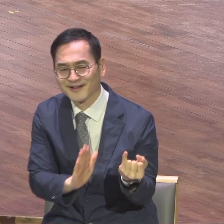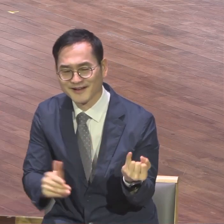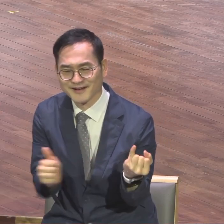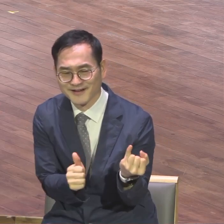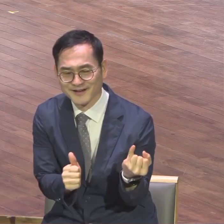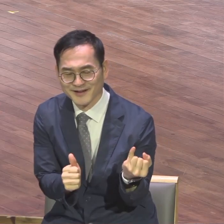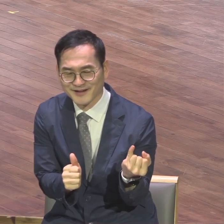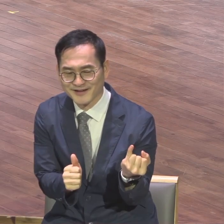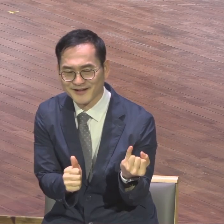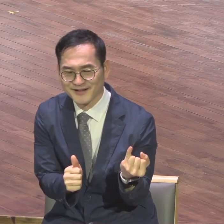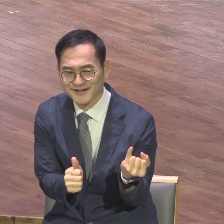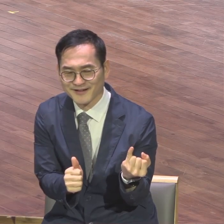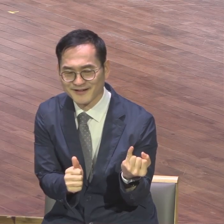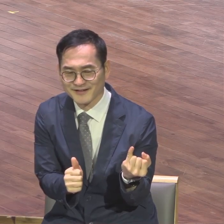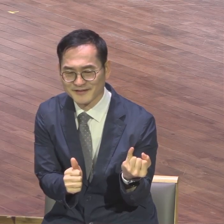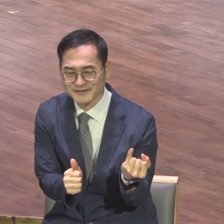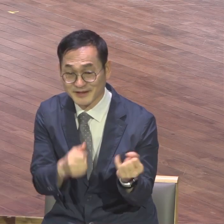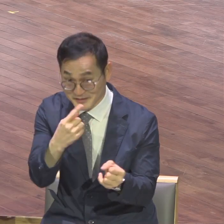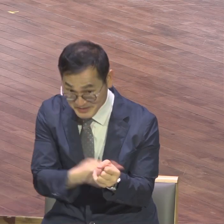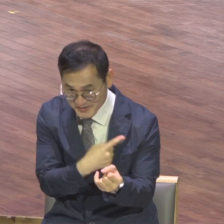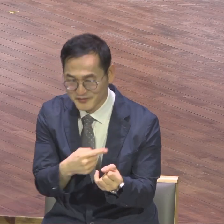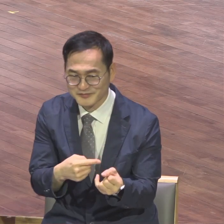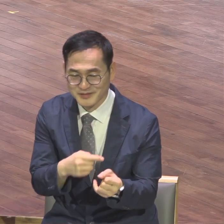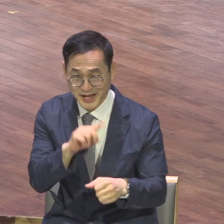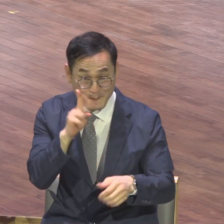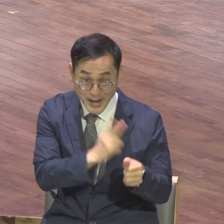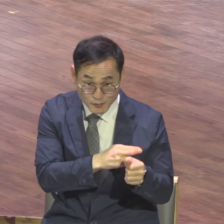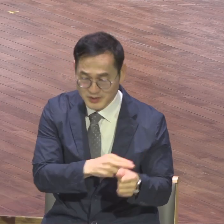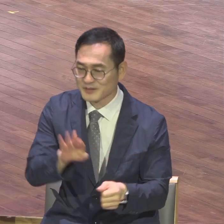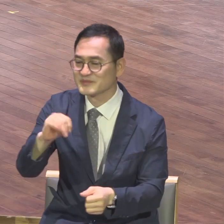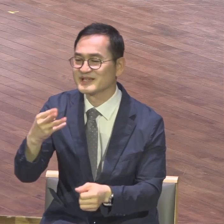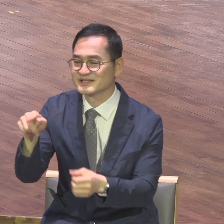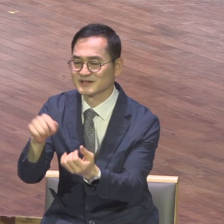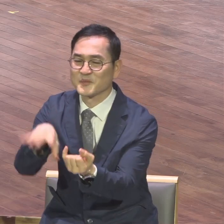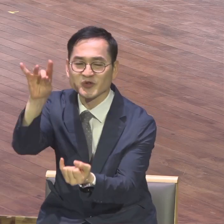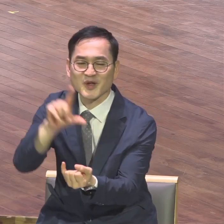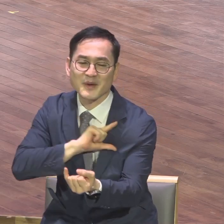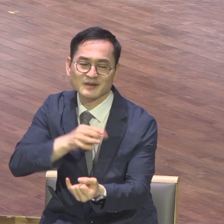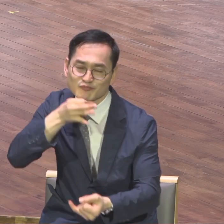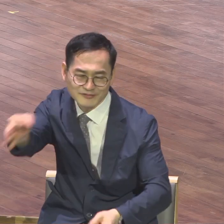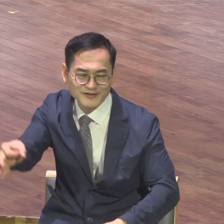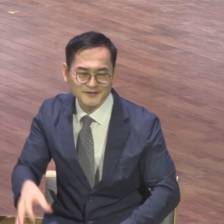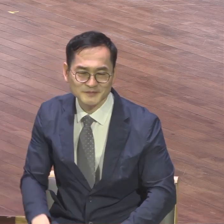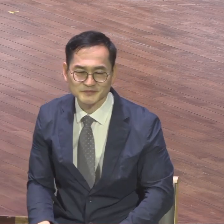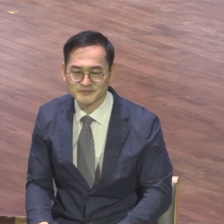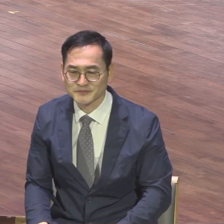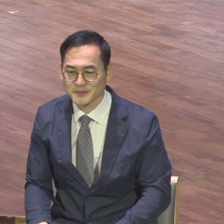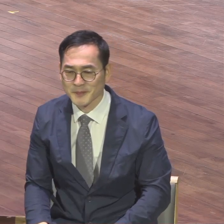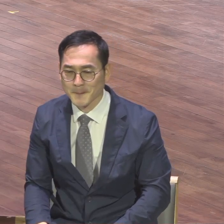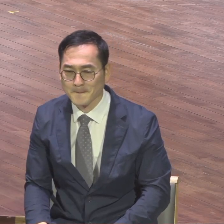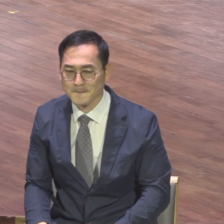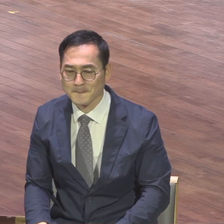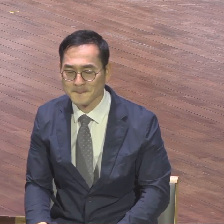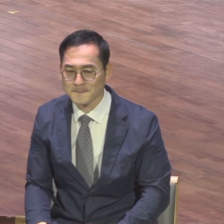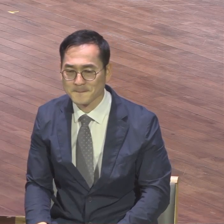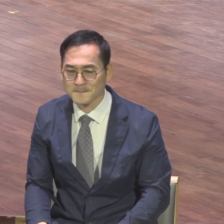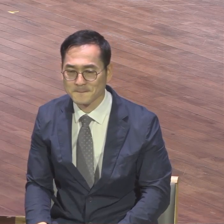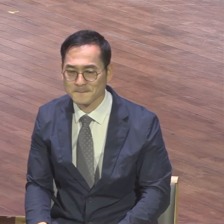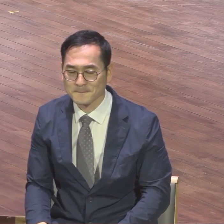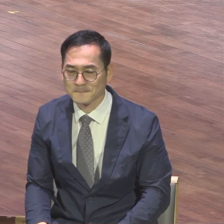이런 순서였기 때문에 바울이 언급한 것이 브리스가와 아굴라 이래 나온 것입니다. 부부라도